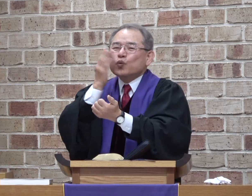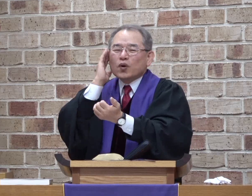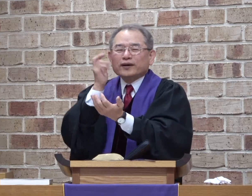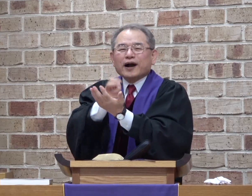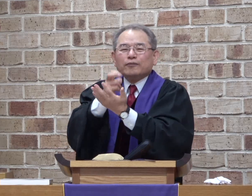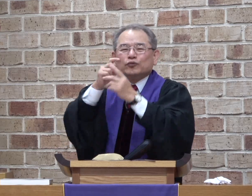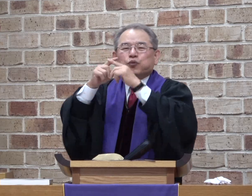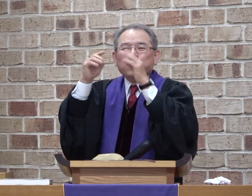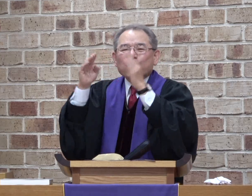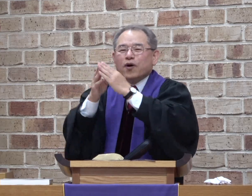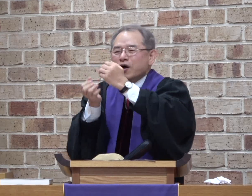서울농아교회가